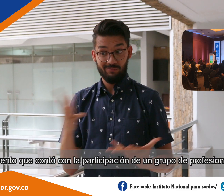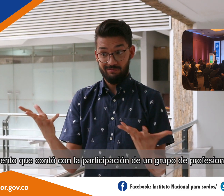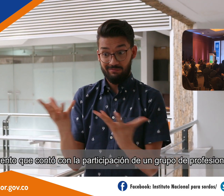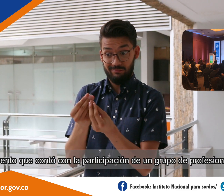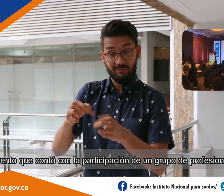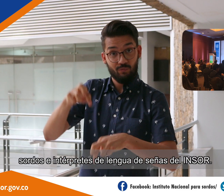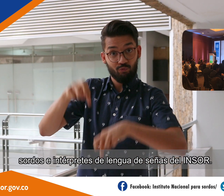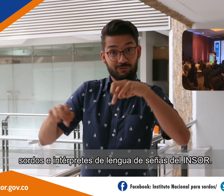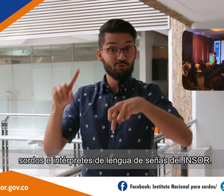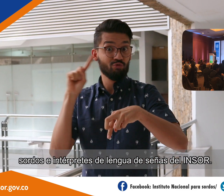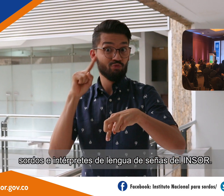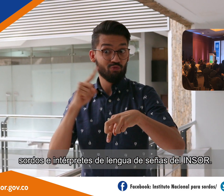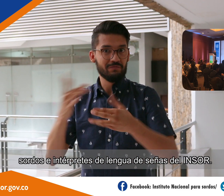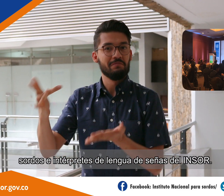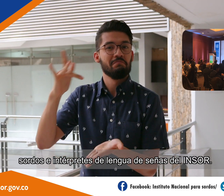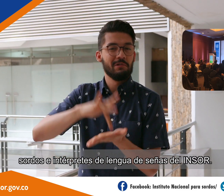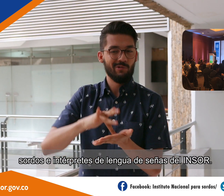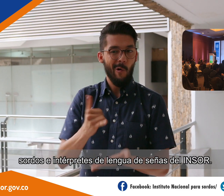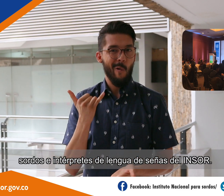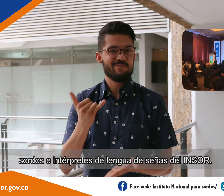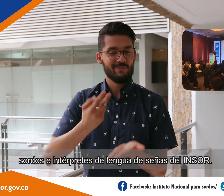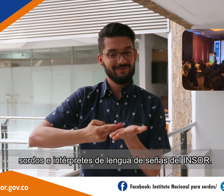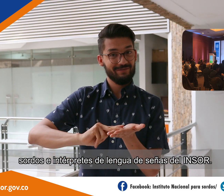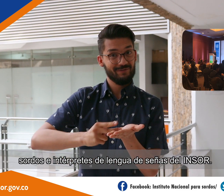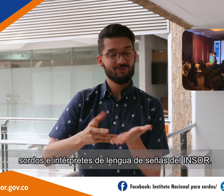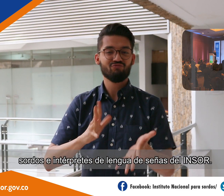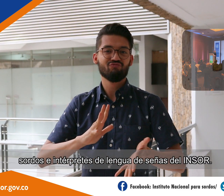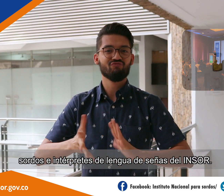profesionales sordos e intérpretes de lengua de señas del INSOR.